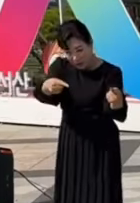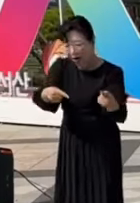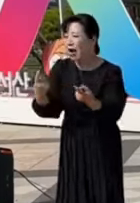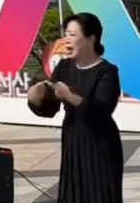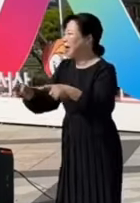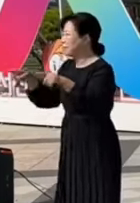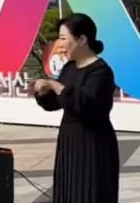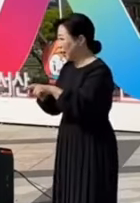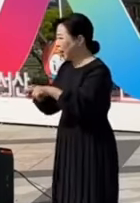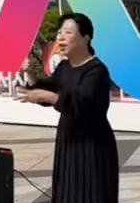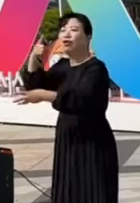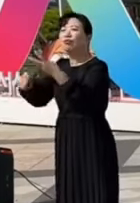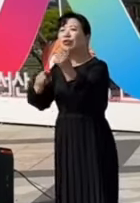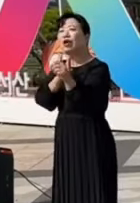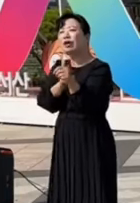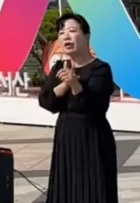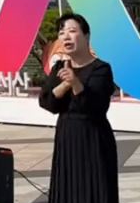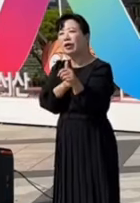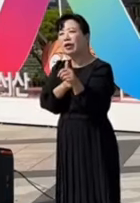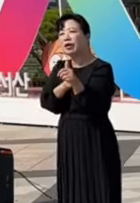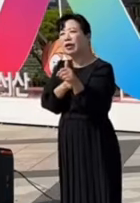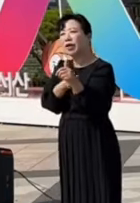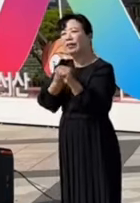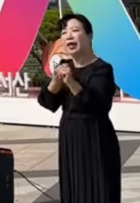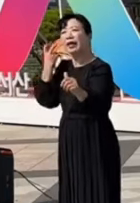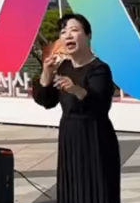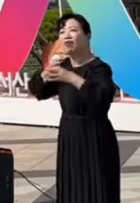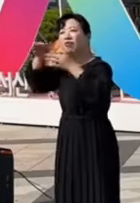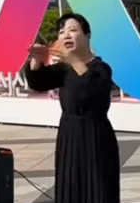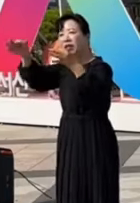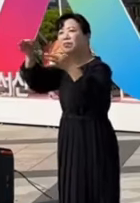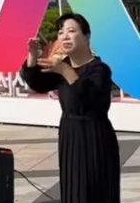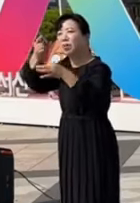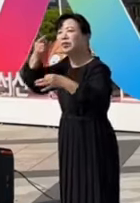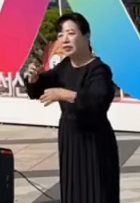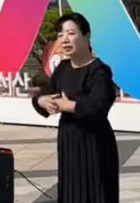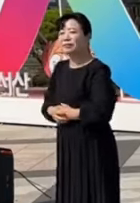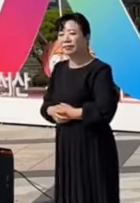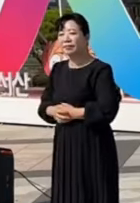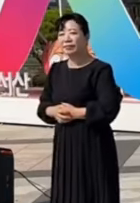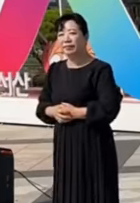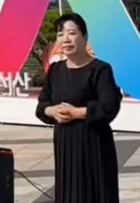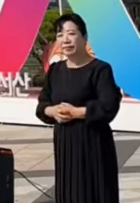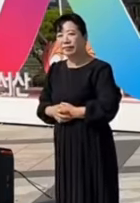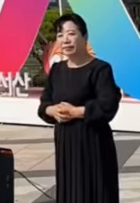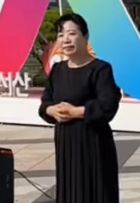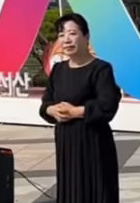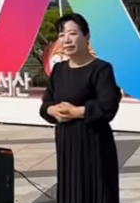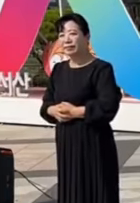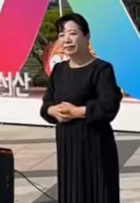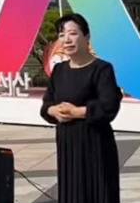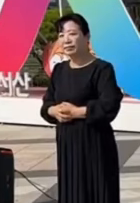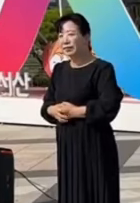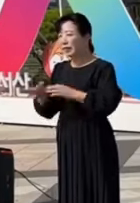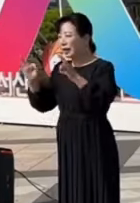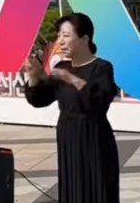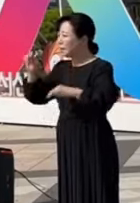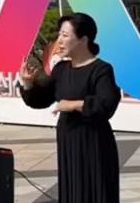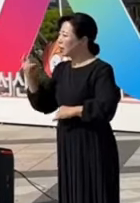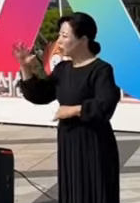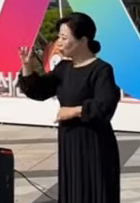같이 윤석열 탄핵을 외쳐봅시다. 우리 저 김민웅